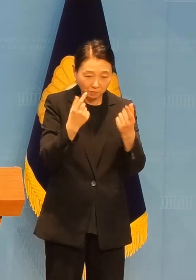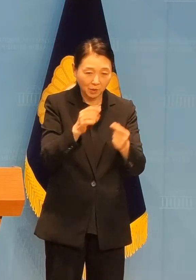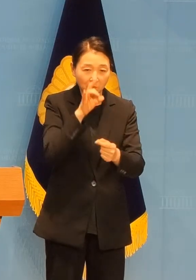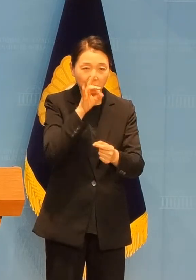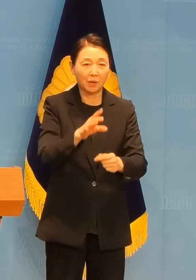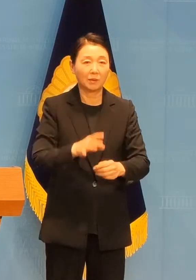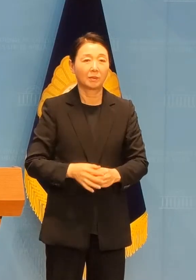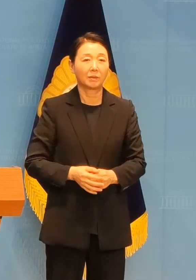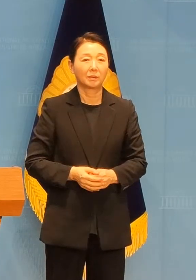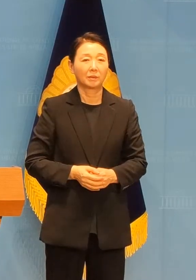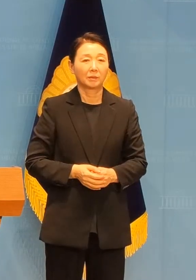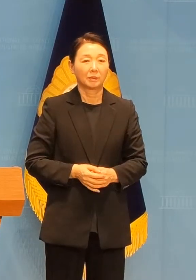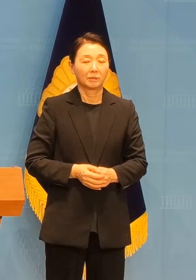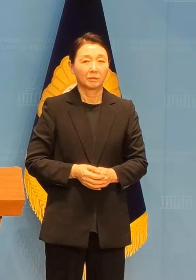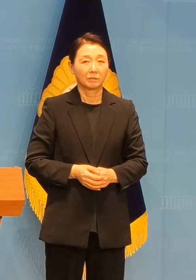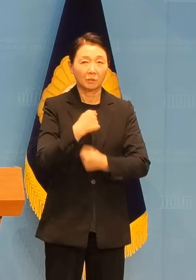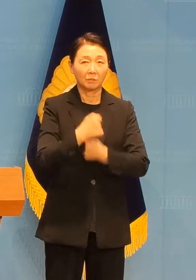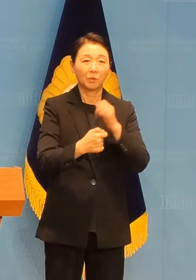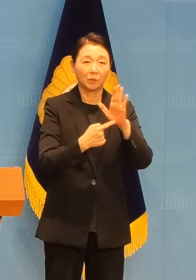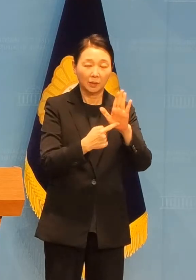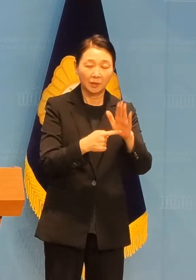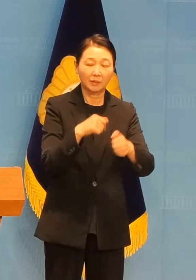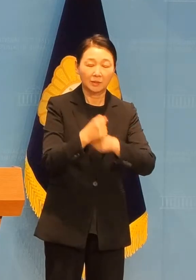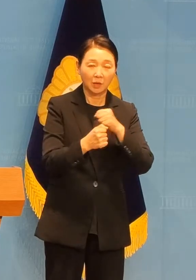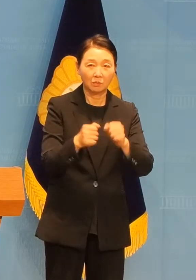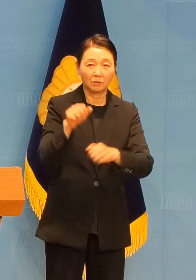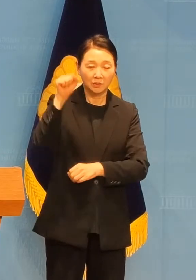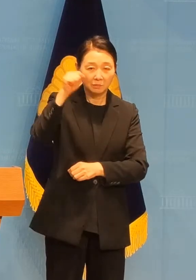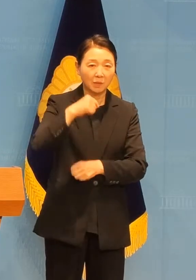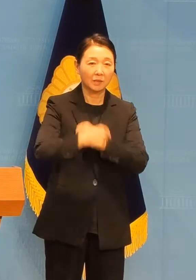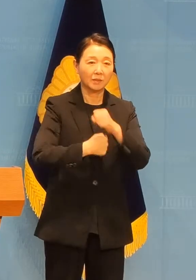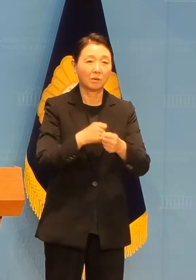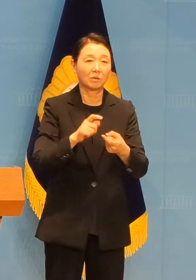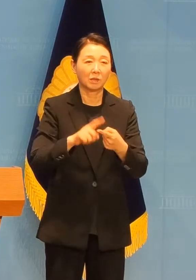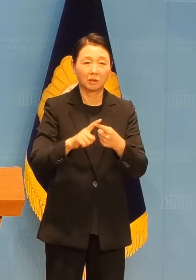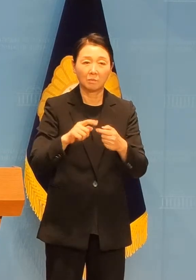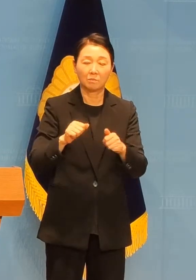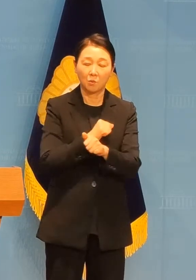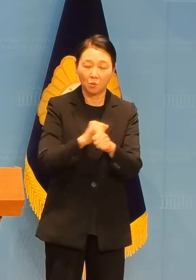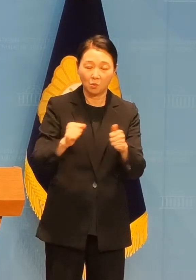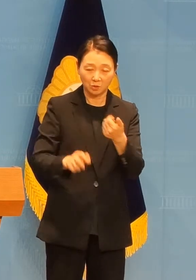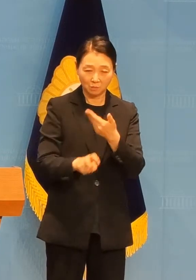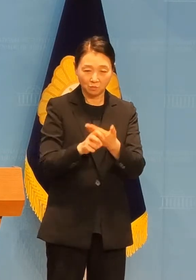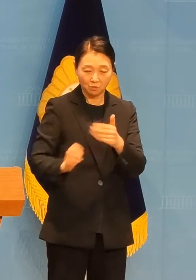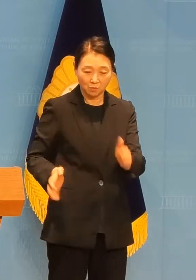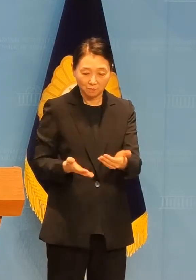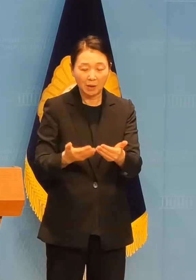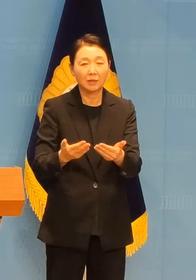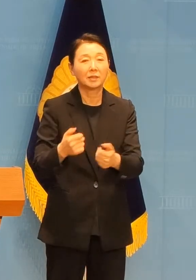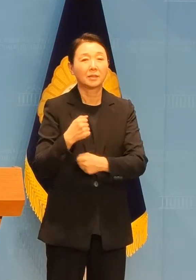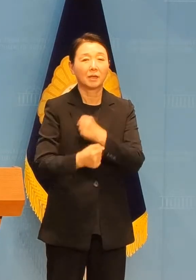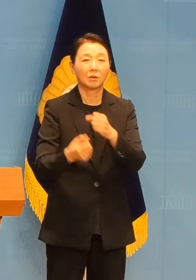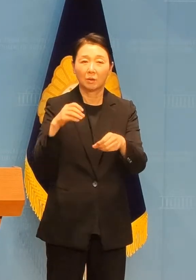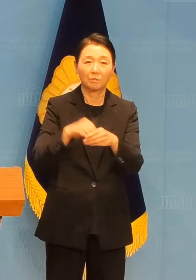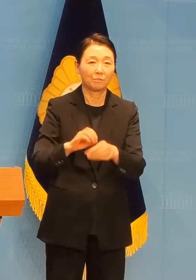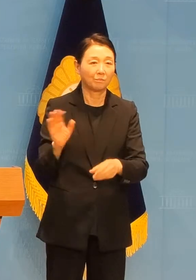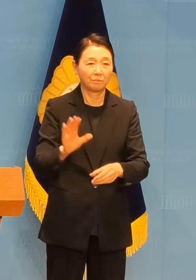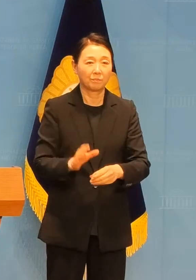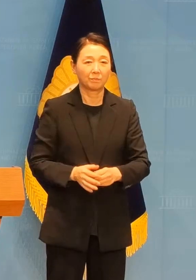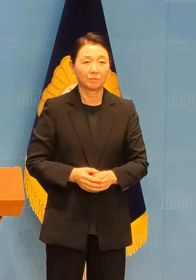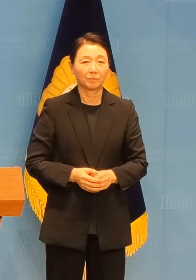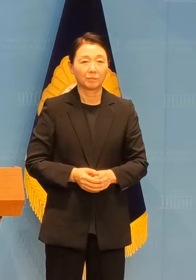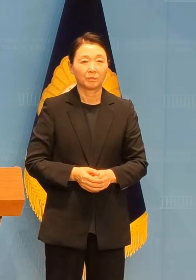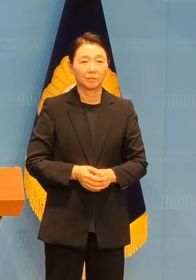없습니다. 표현의 자유와 회의 자유는 폭력과 불법을 선동할 자유까지 포함하지 않습니다.